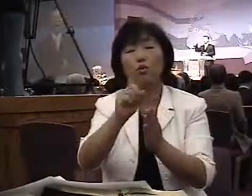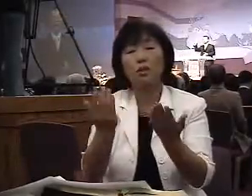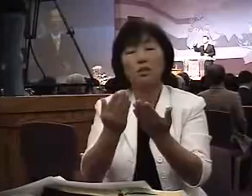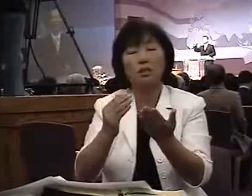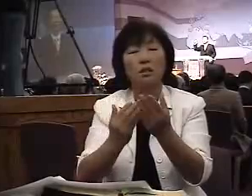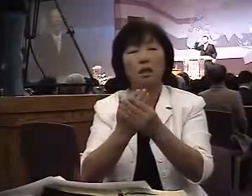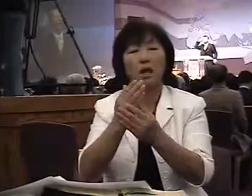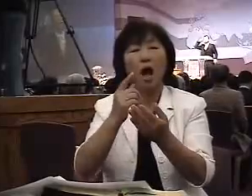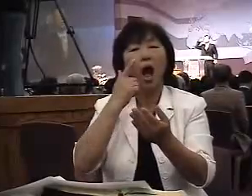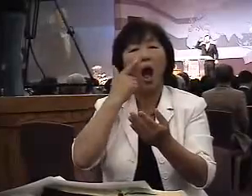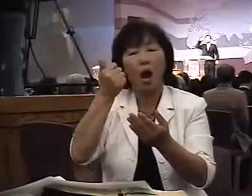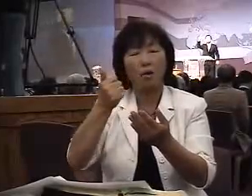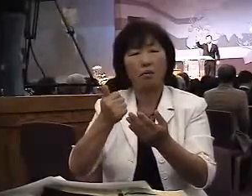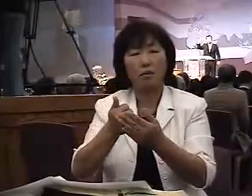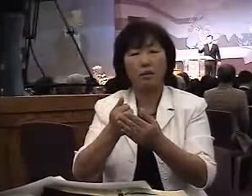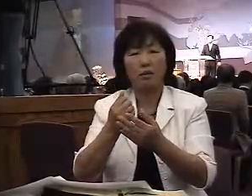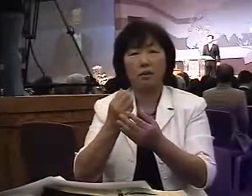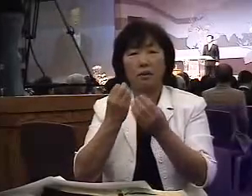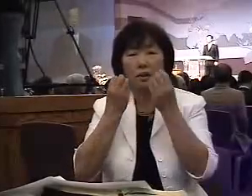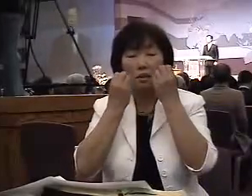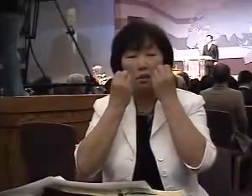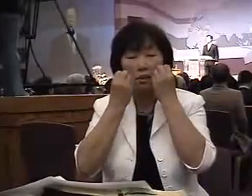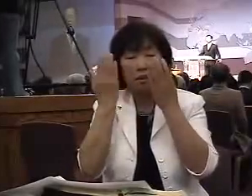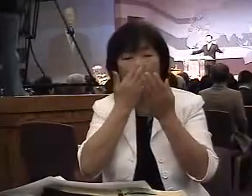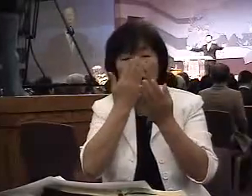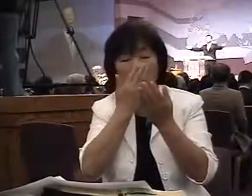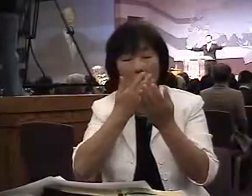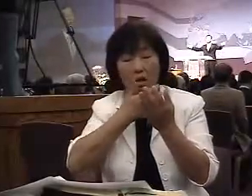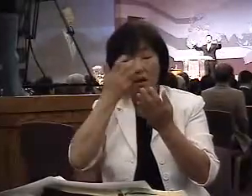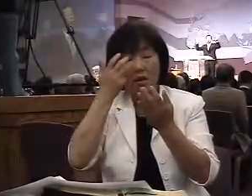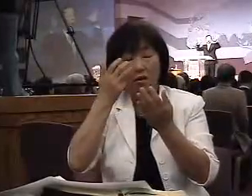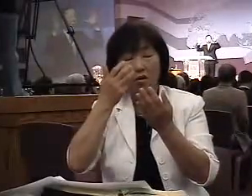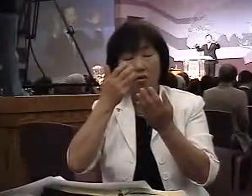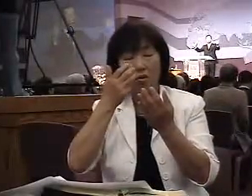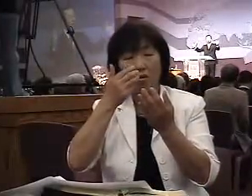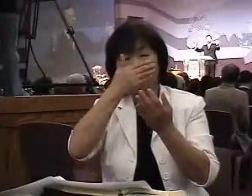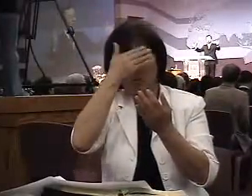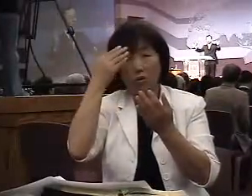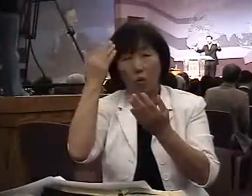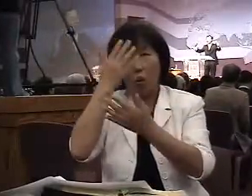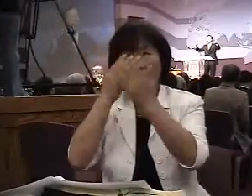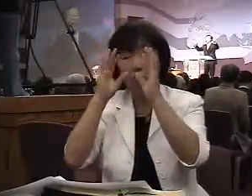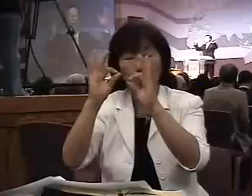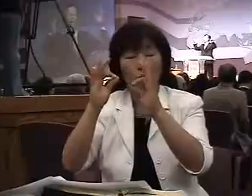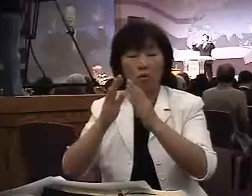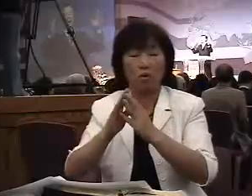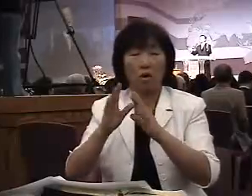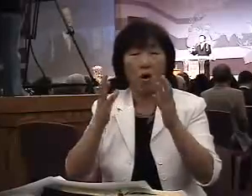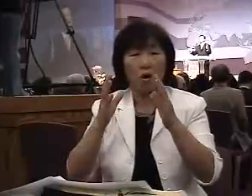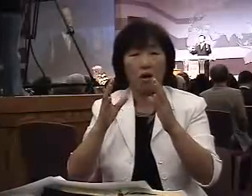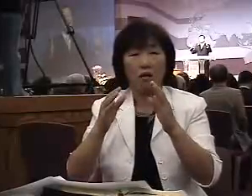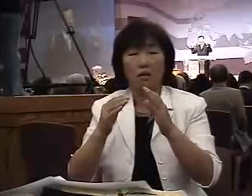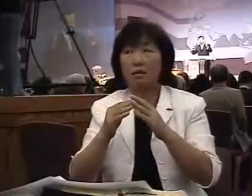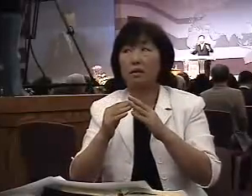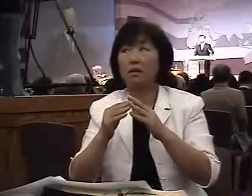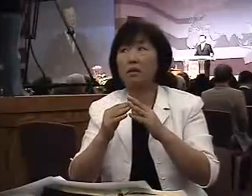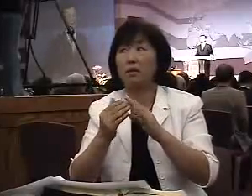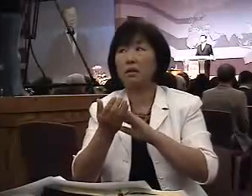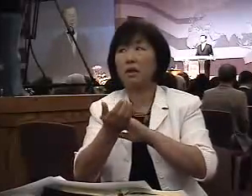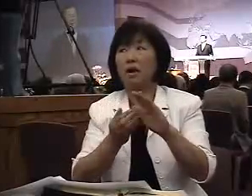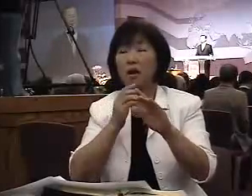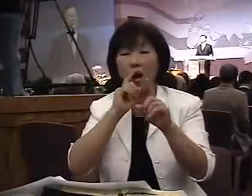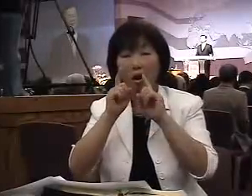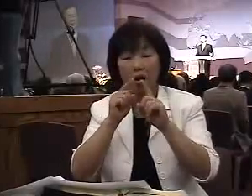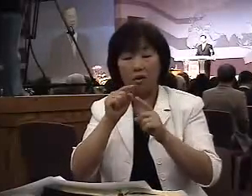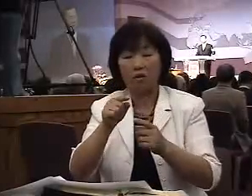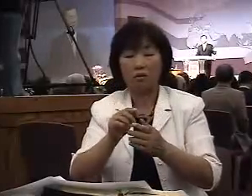것인가? 아비들은 신령한 꿈을 꿀 것이며 청년들은 환상을 볼 것이며 어린 아이들은 예언할